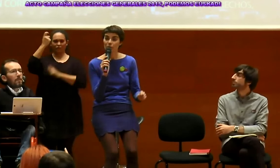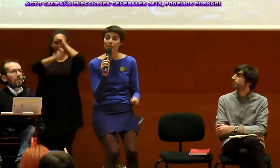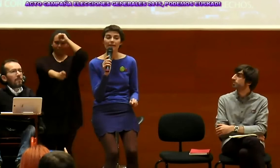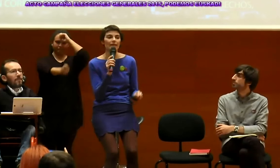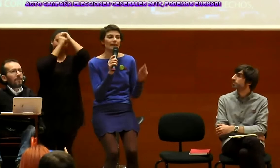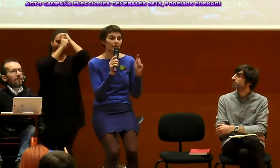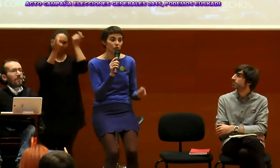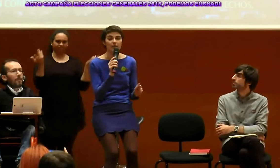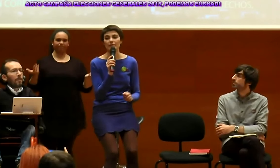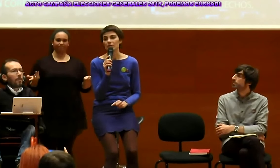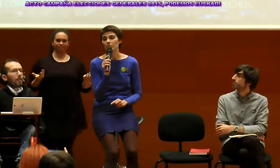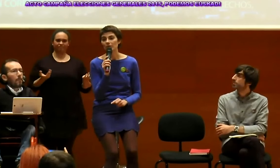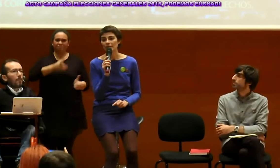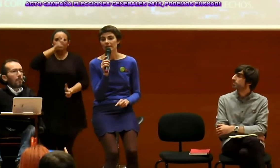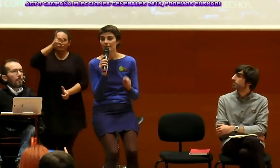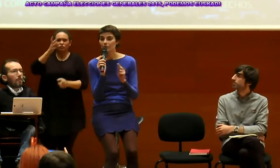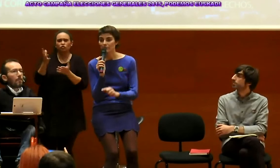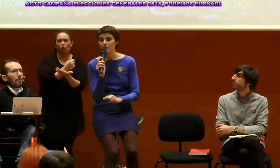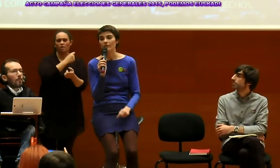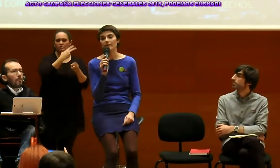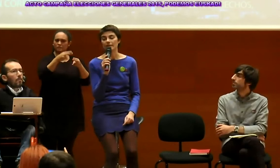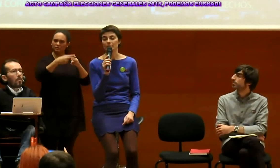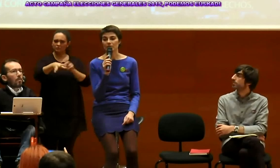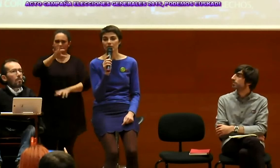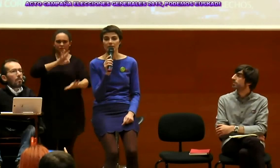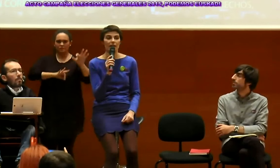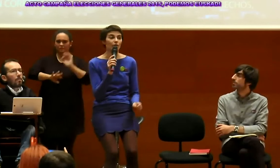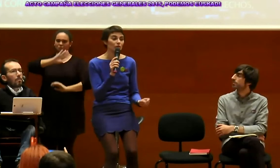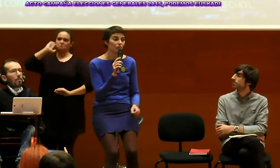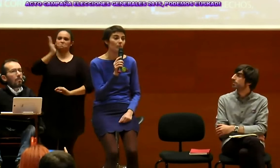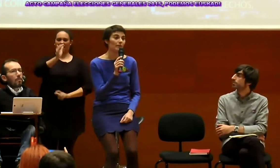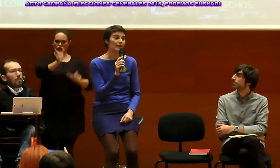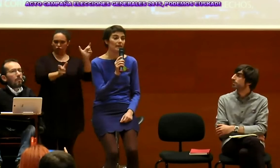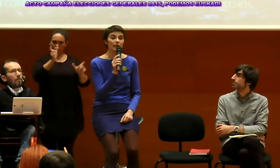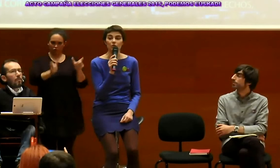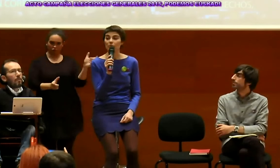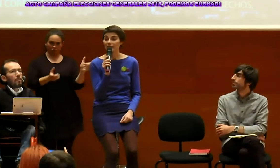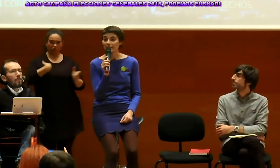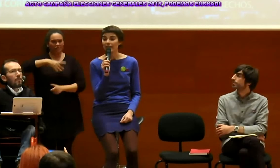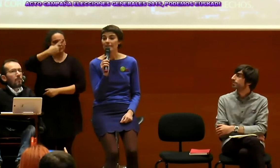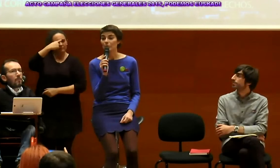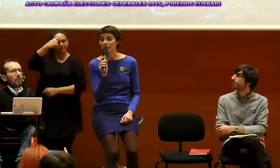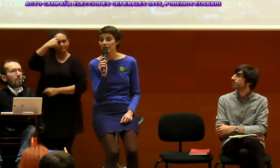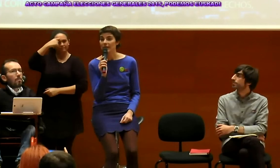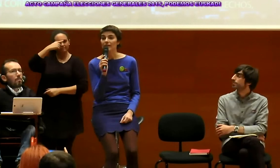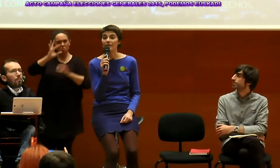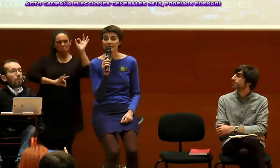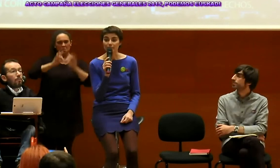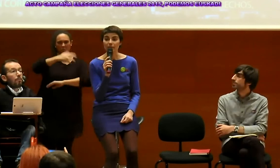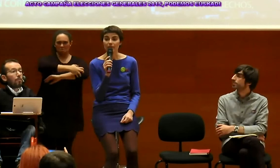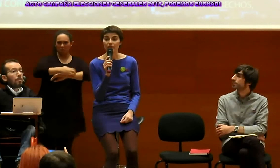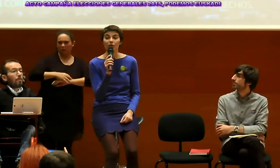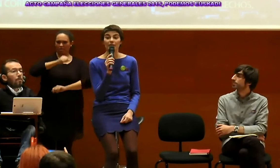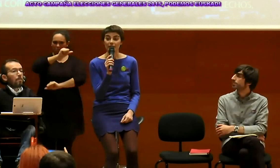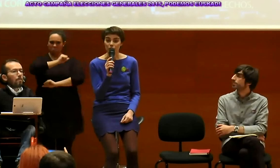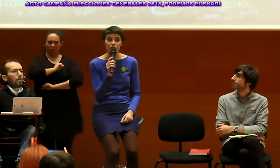se nos va a olvidar que toda decisión política tiene un impacto en la vida de las personas. No se nos va a olvidar que los porcentajes de pobreza, de